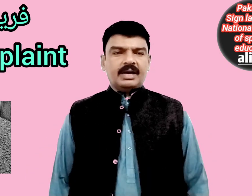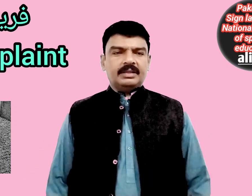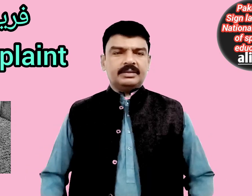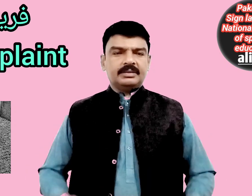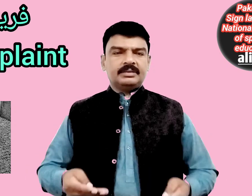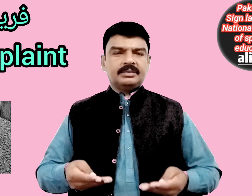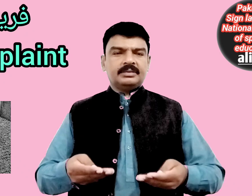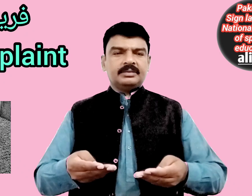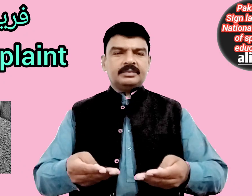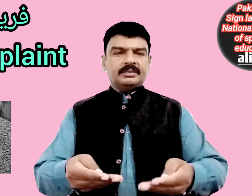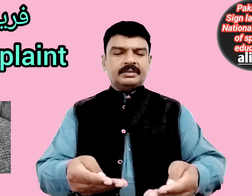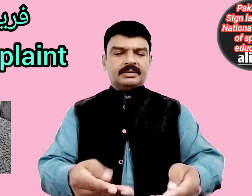فریاد